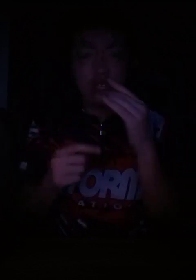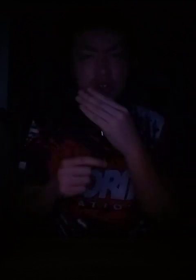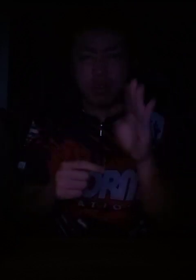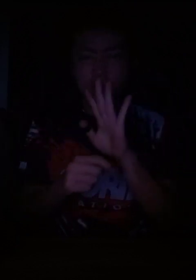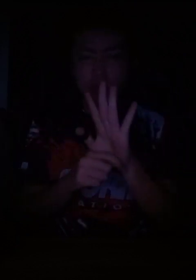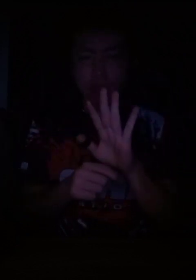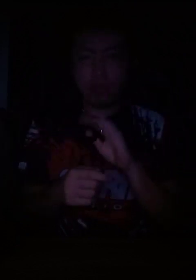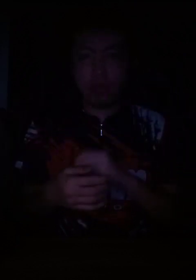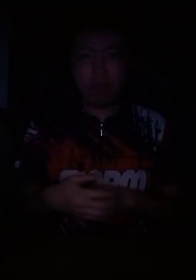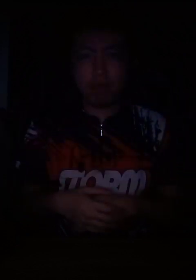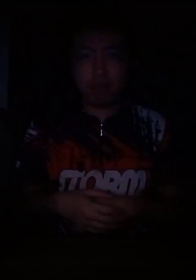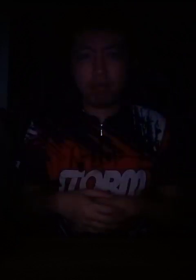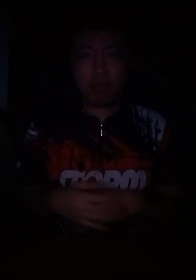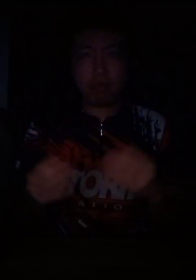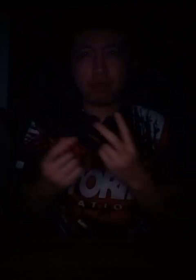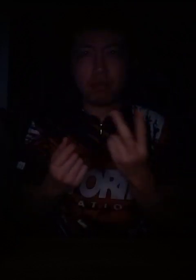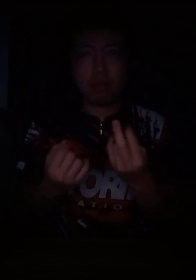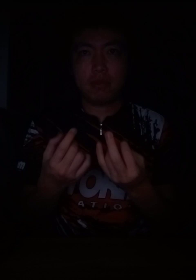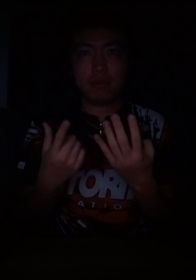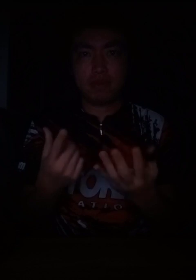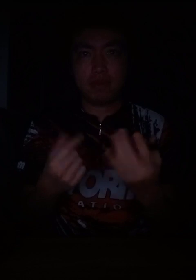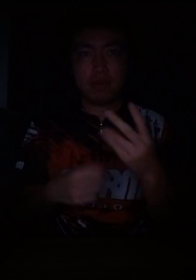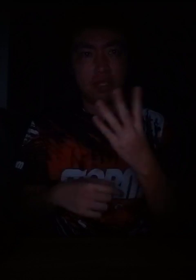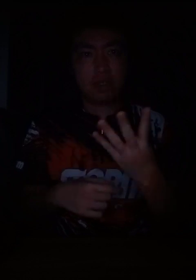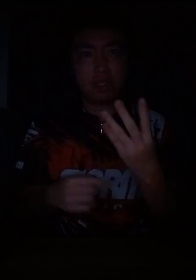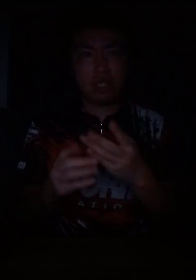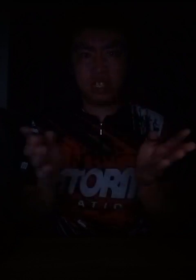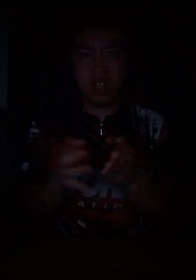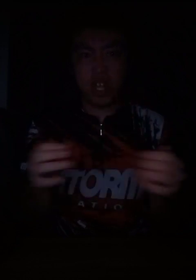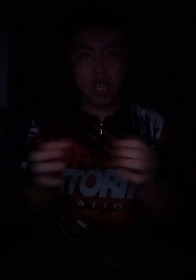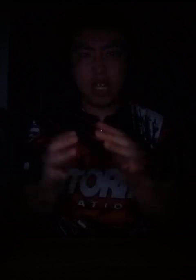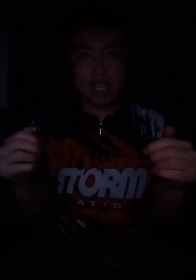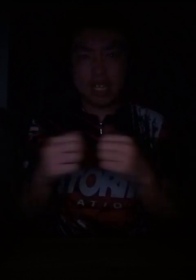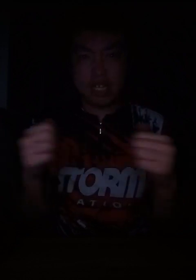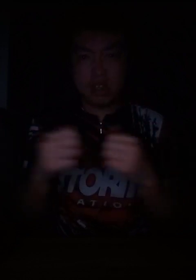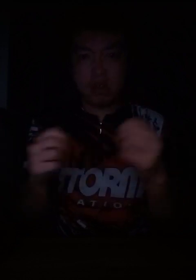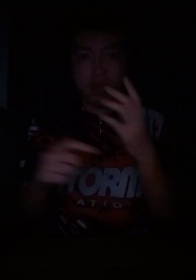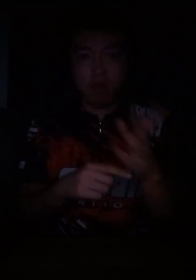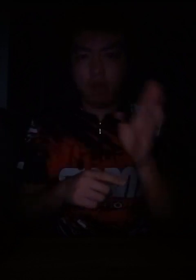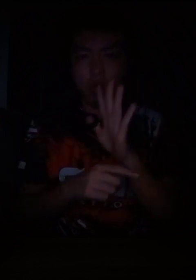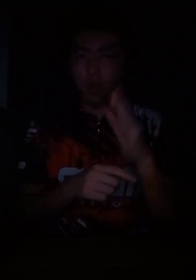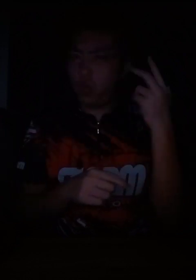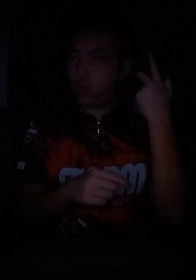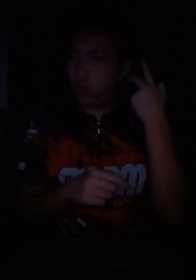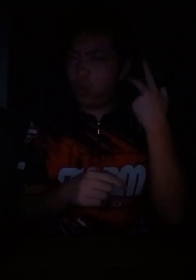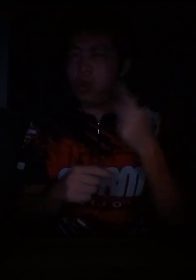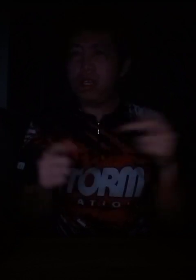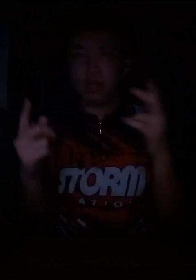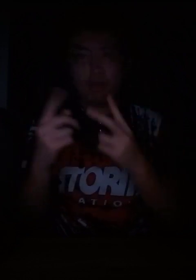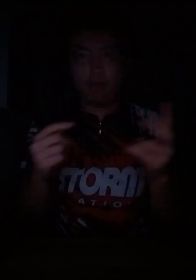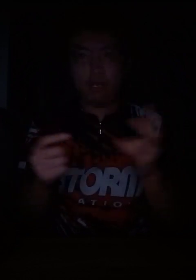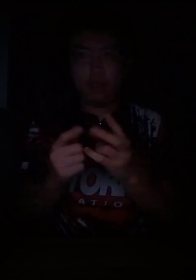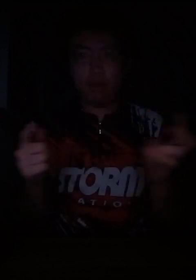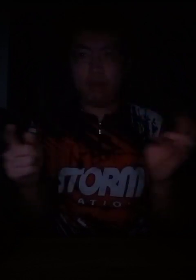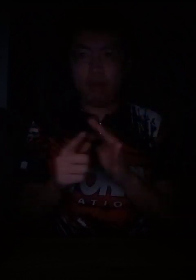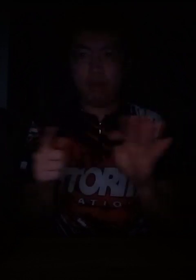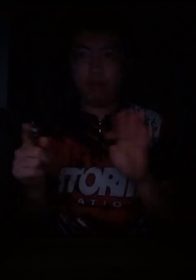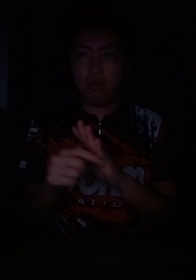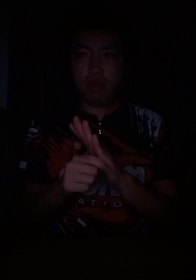설명합니다. 지난 2017년 4월 이곳에서 일어난 사고 처리 문제로 통화를 한 뒤 20여 개월 만에 처음으로 손 사장이